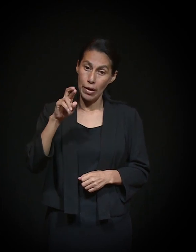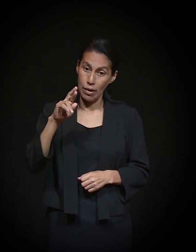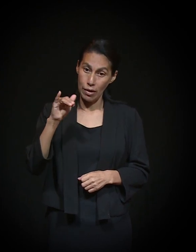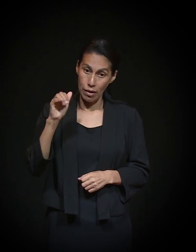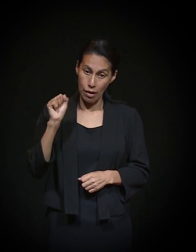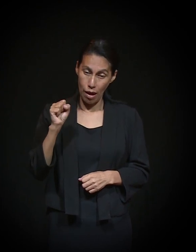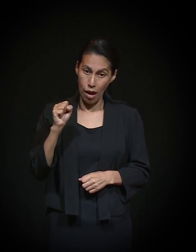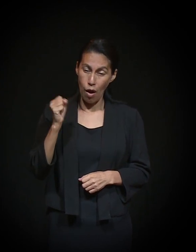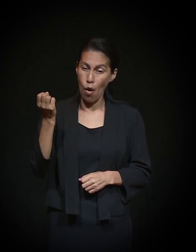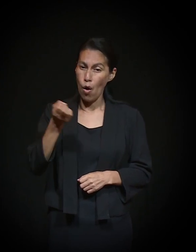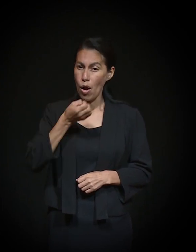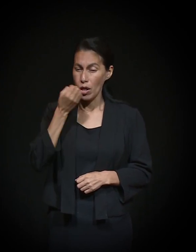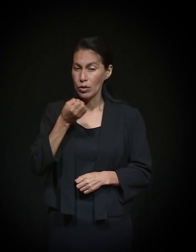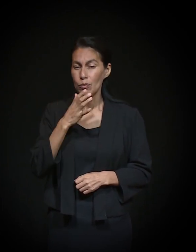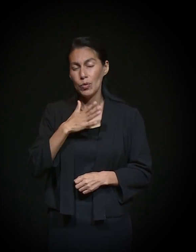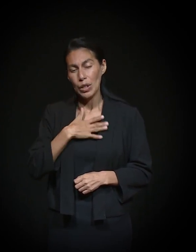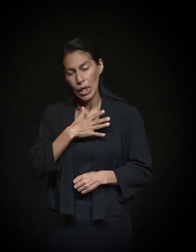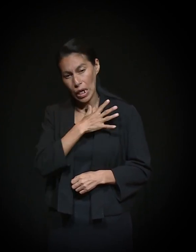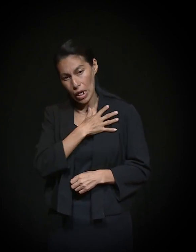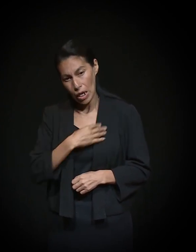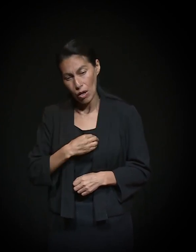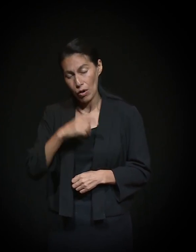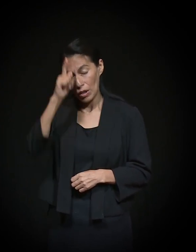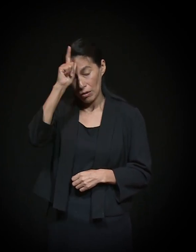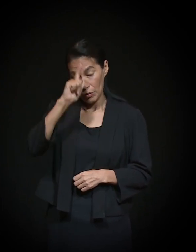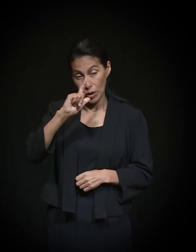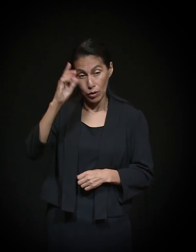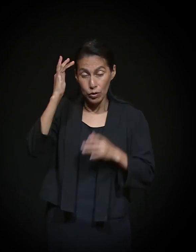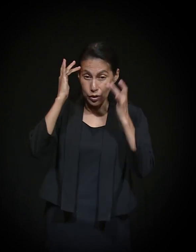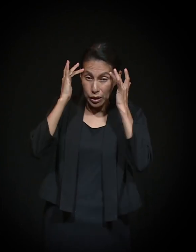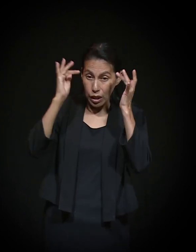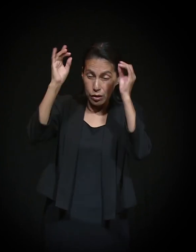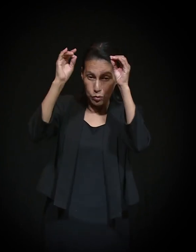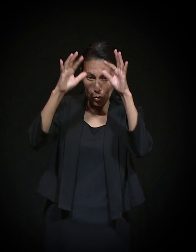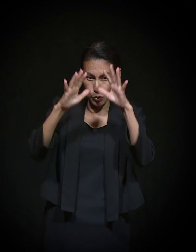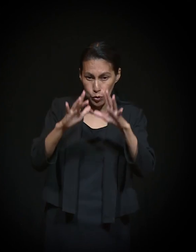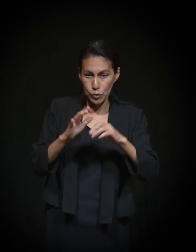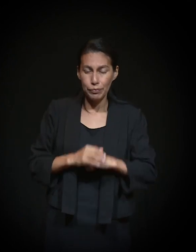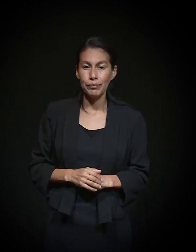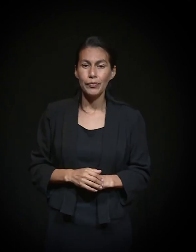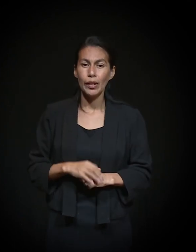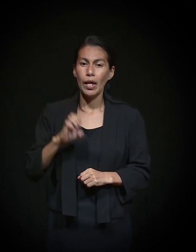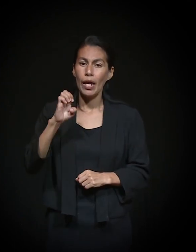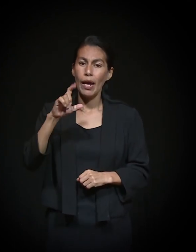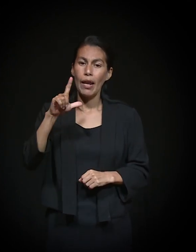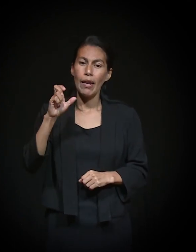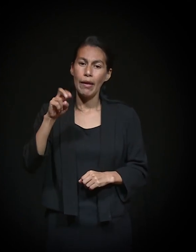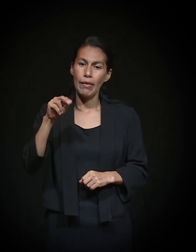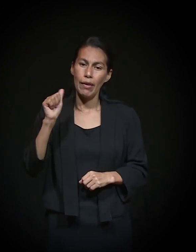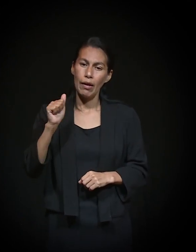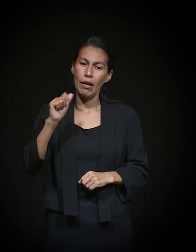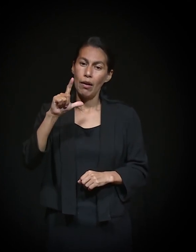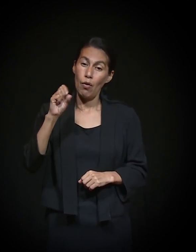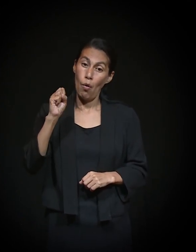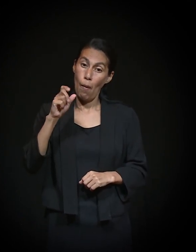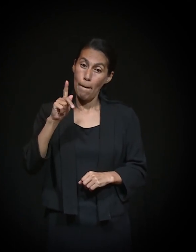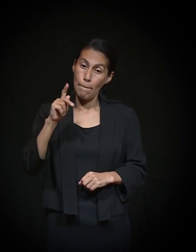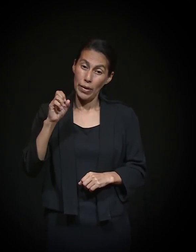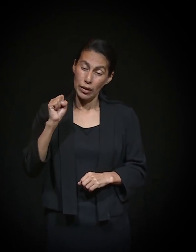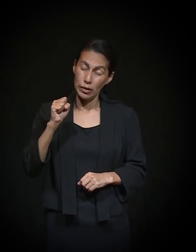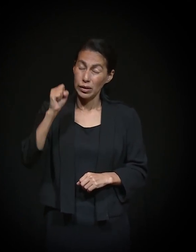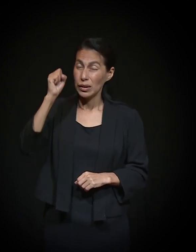hijo, por el Espíritu Santo también. Elena López, bendito y alabado sea el nombre del